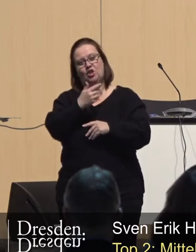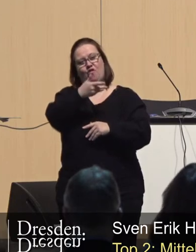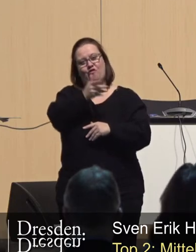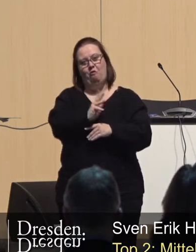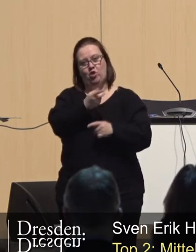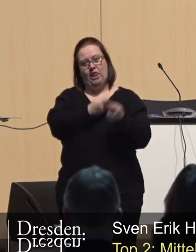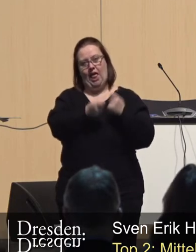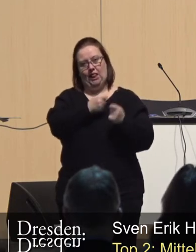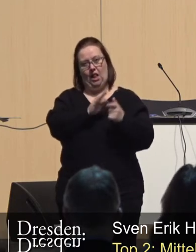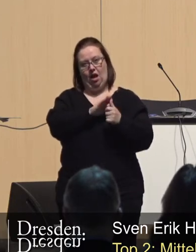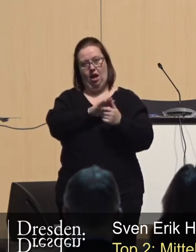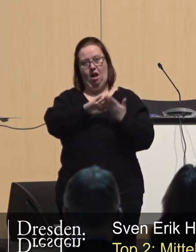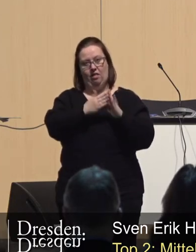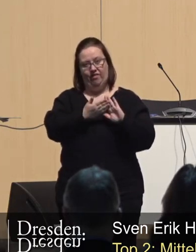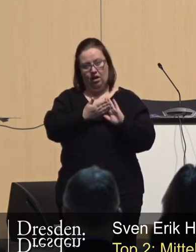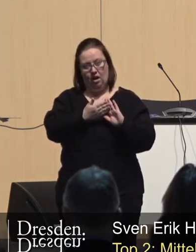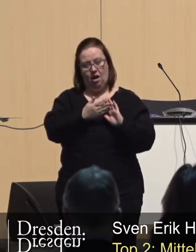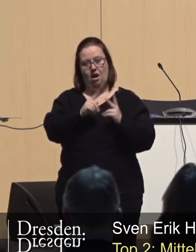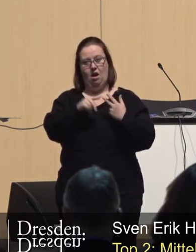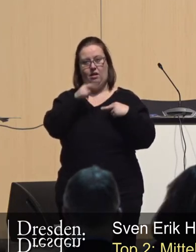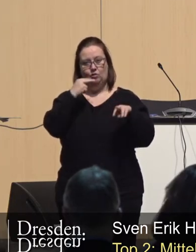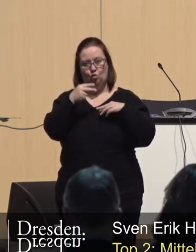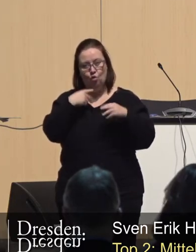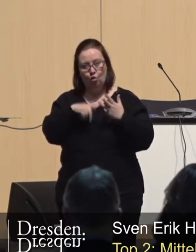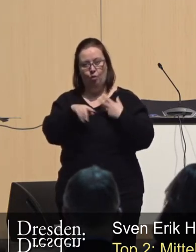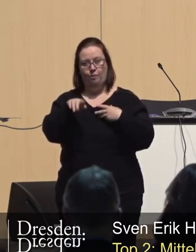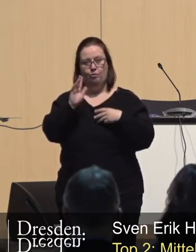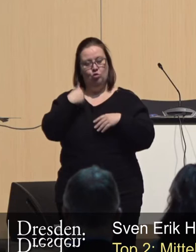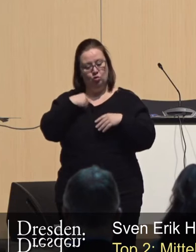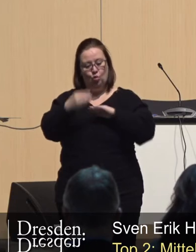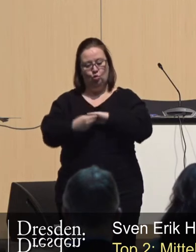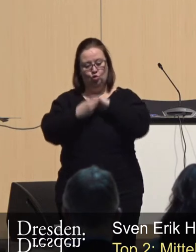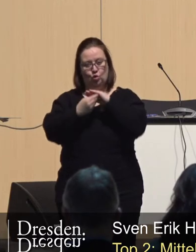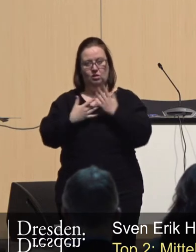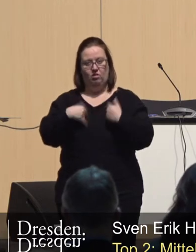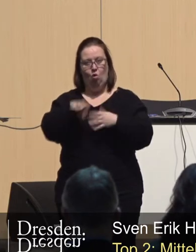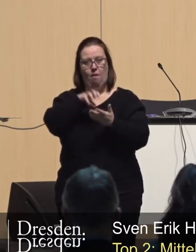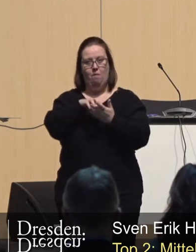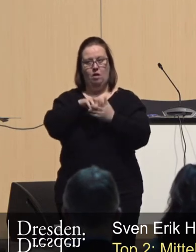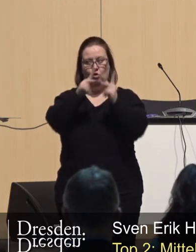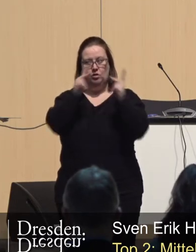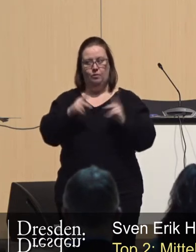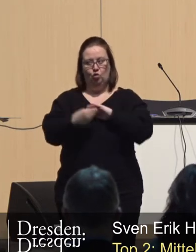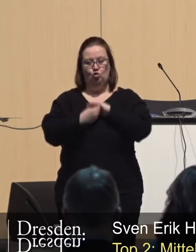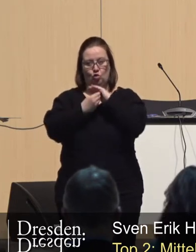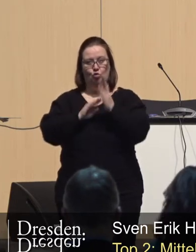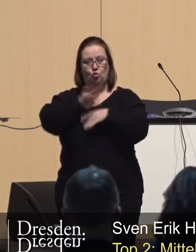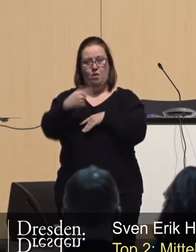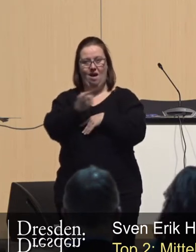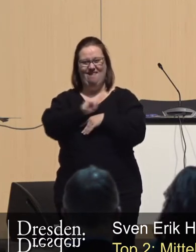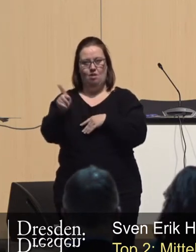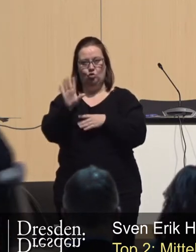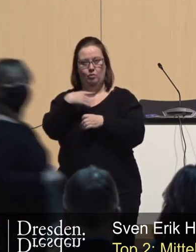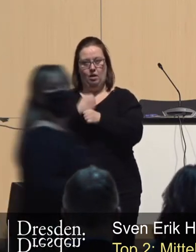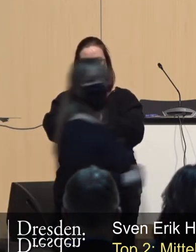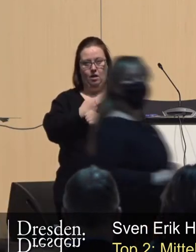500 Händlern, Handwerkern, Gastronomen, die hinter unseren Marktkonzepten stehen. Und ich stehe für über 1000 Mitarbeiter